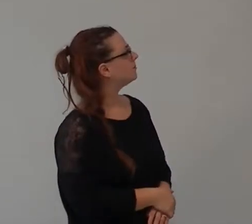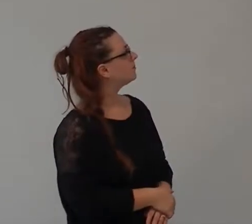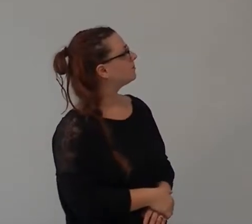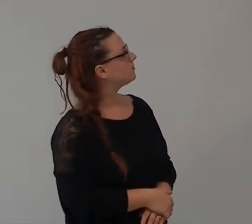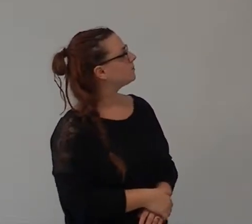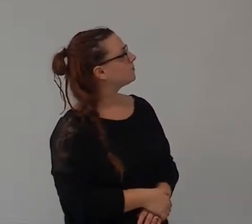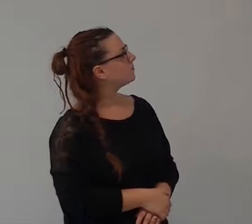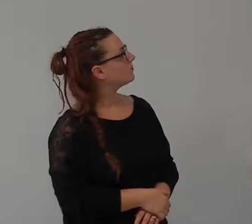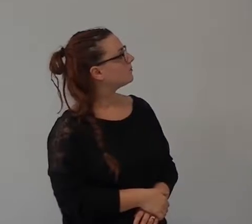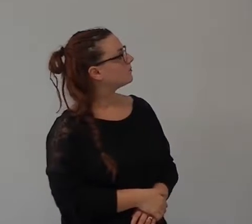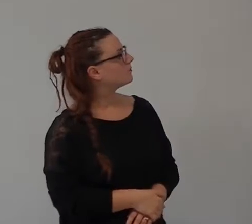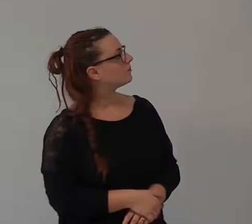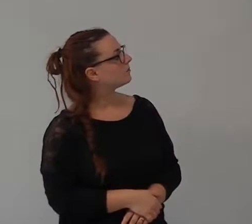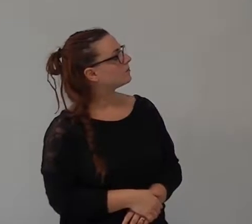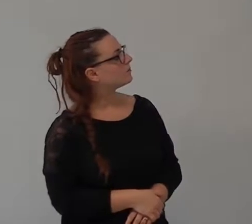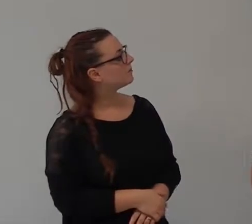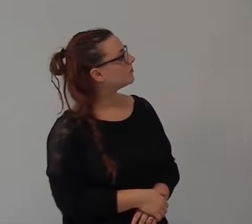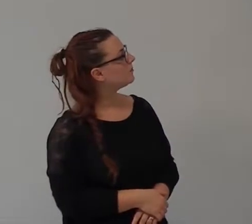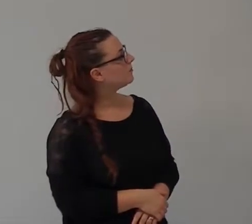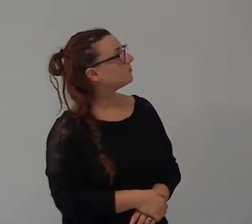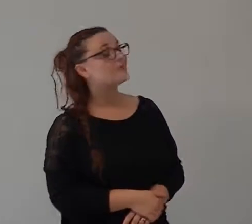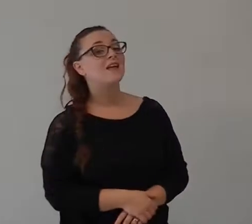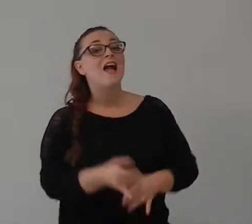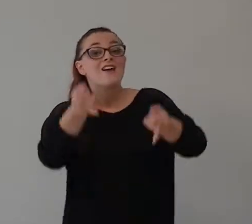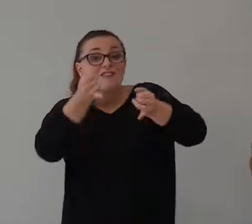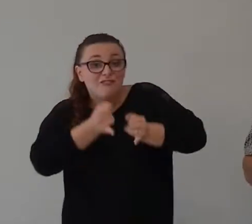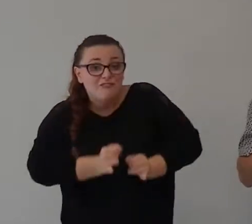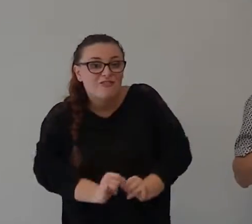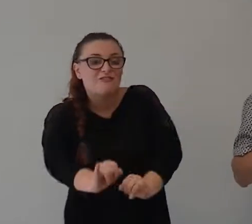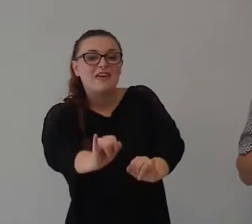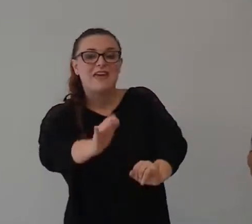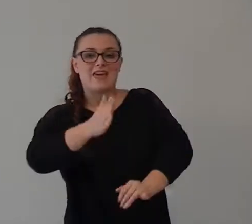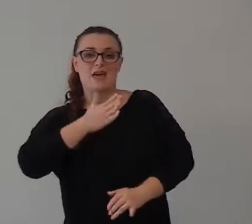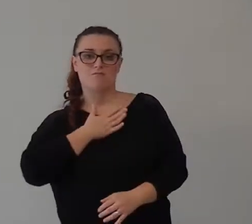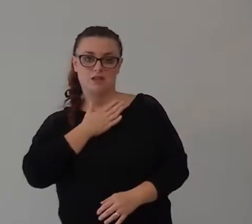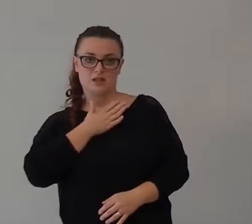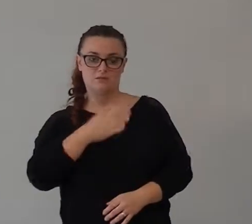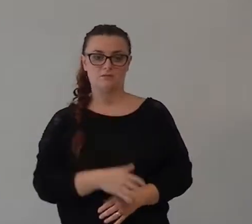Allora, ascolta, figlia mia.